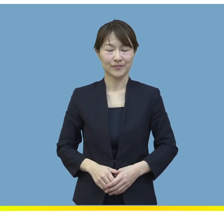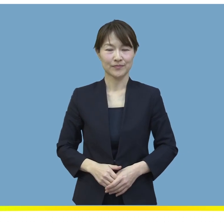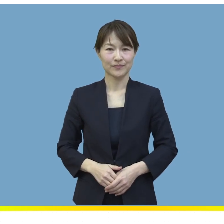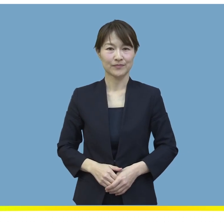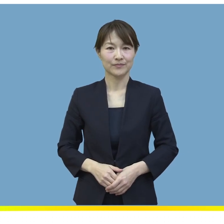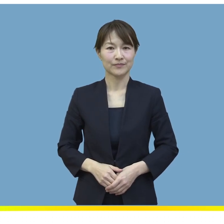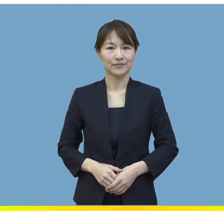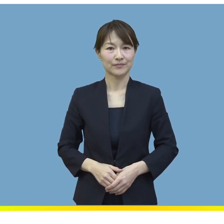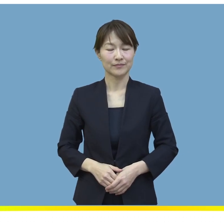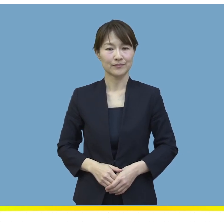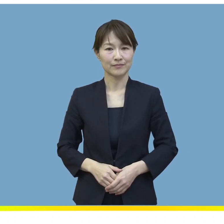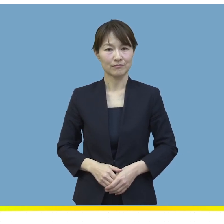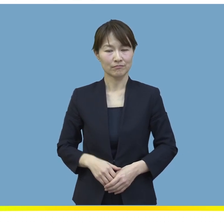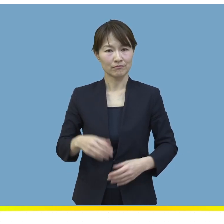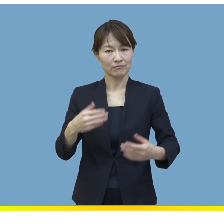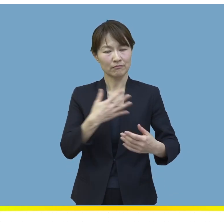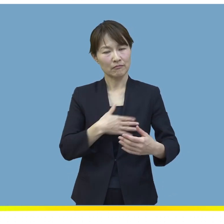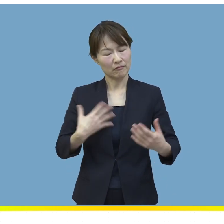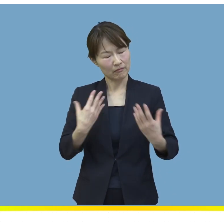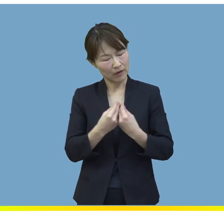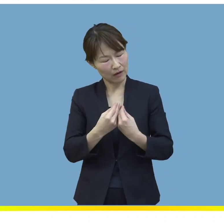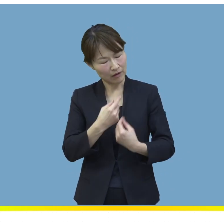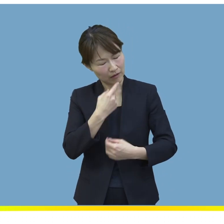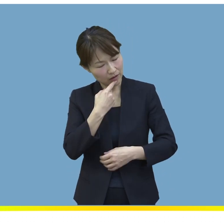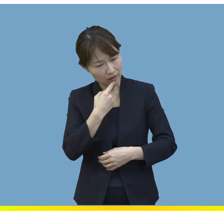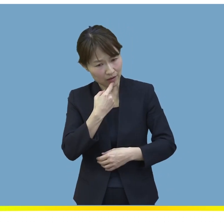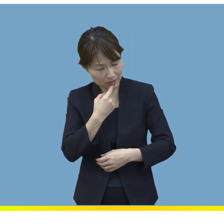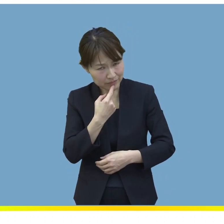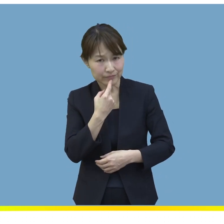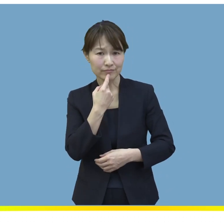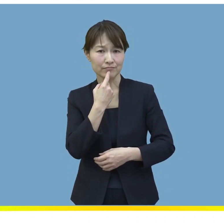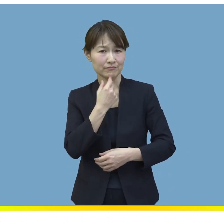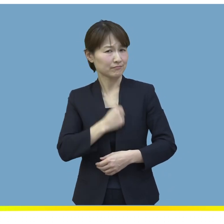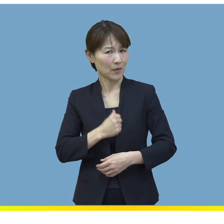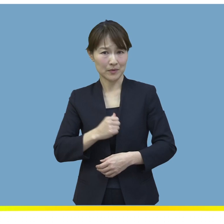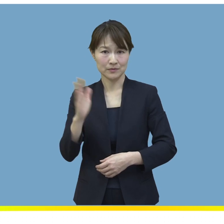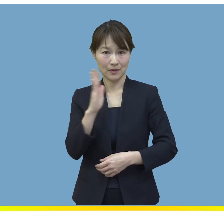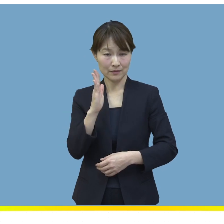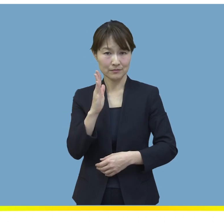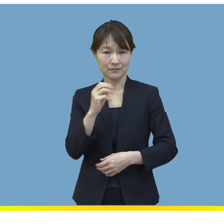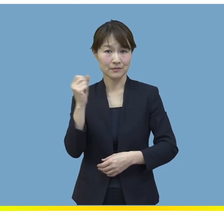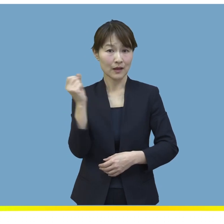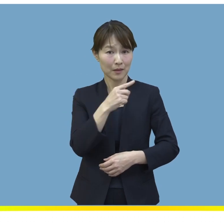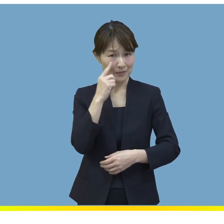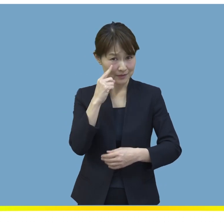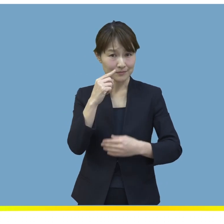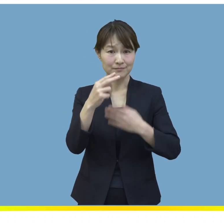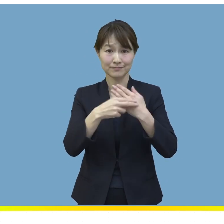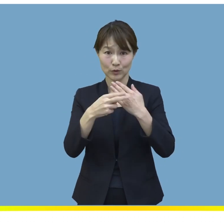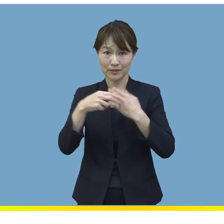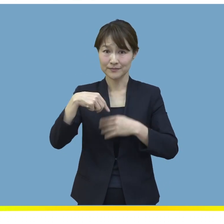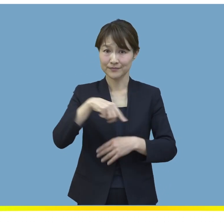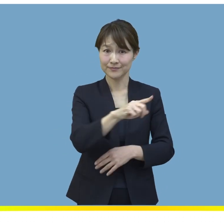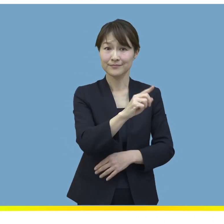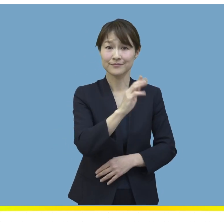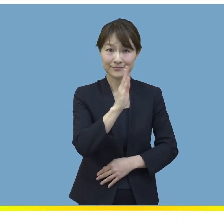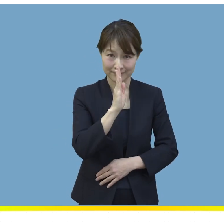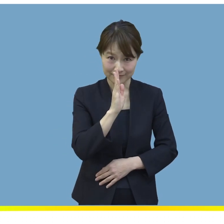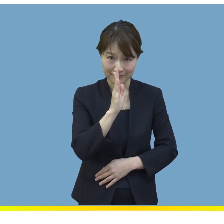少しでも具合が悪いと感じたら早めの対処するです